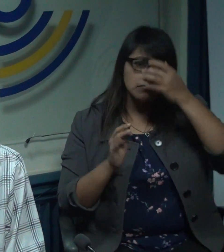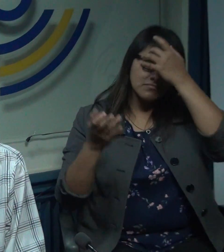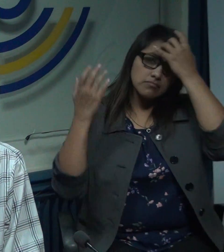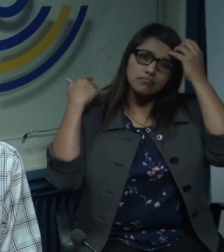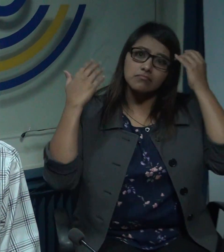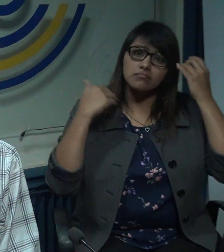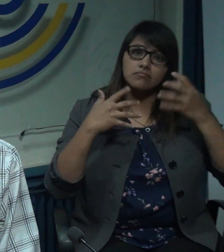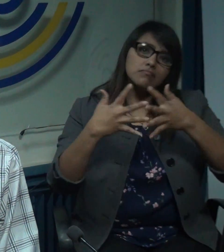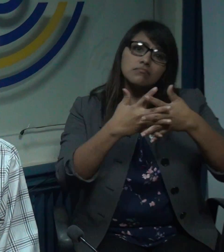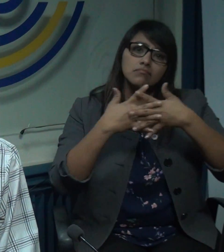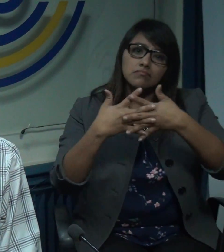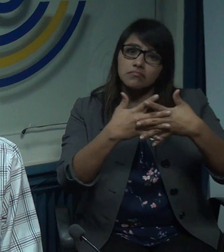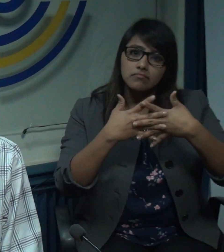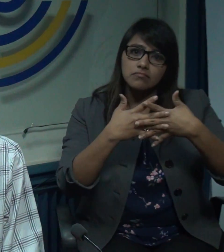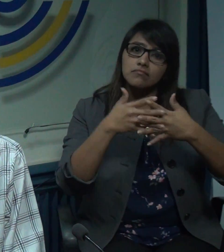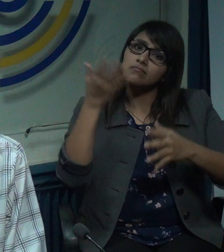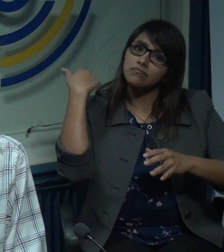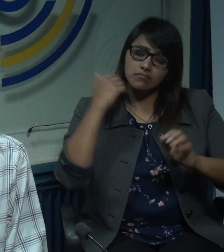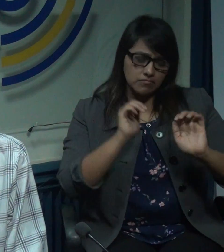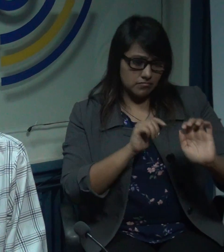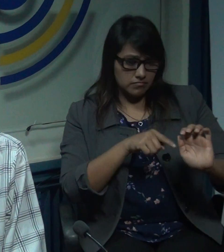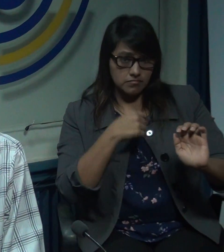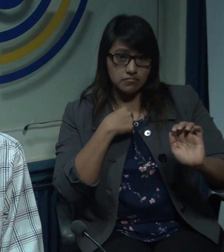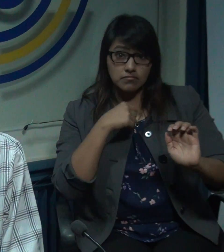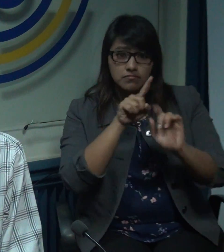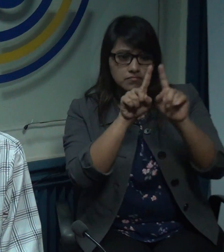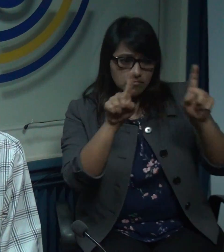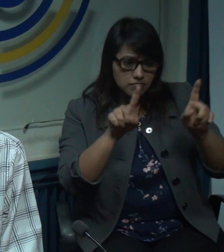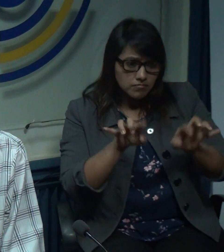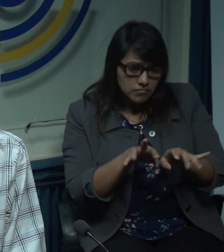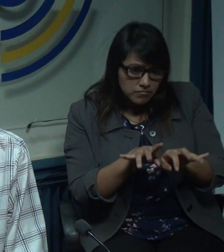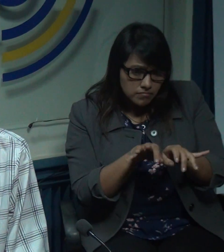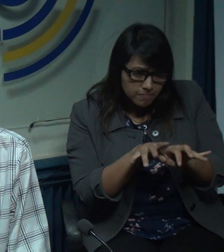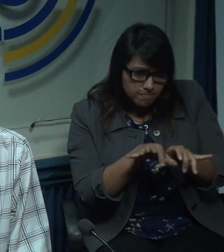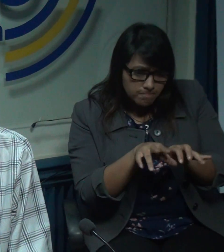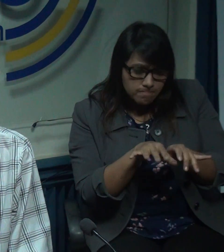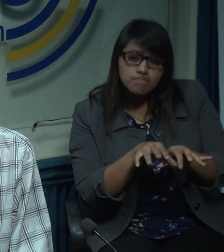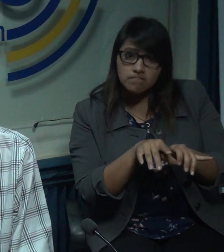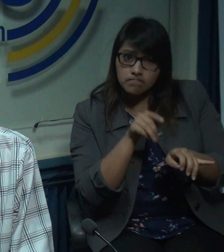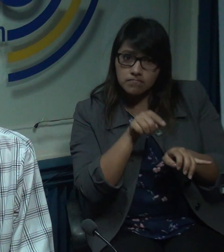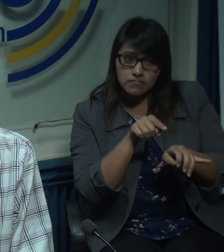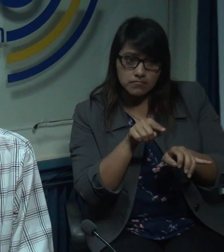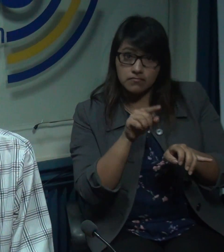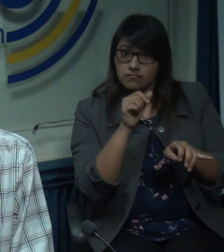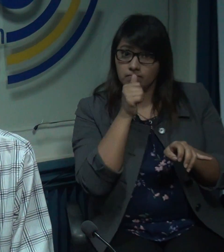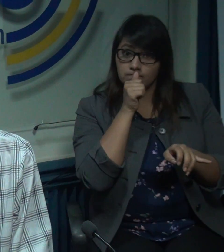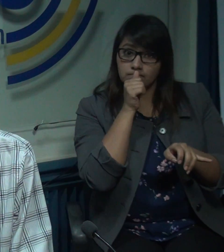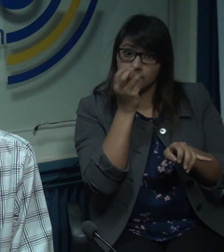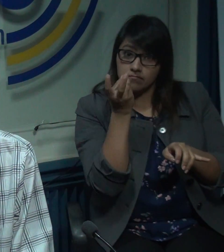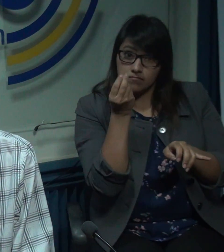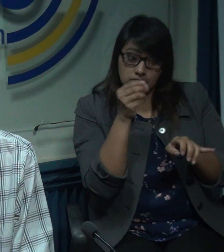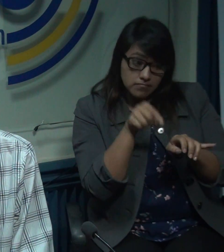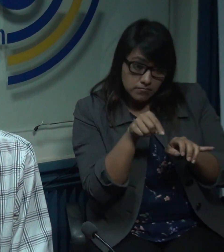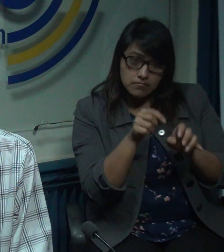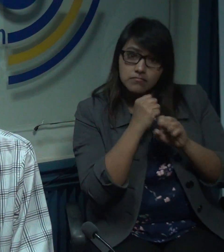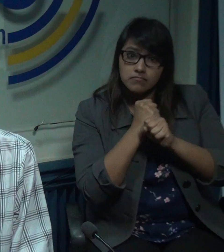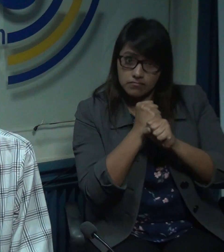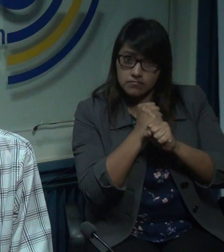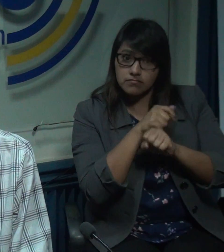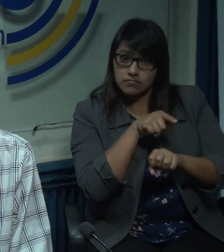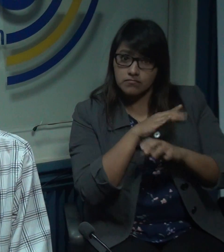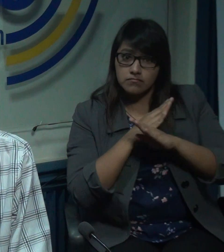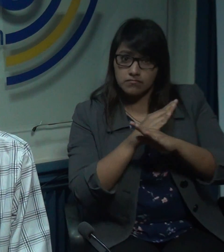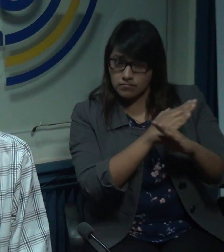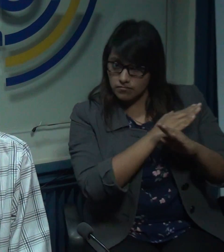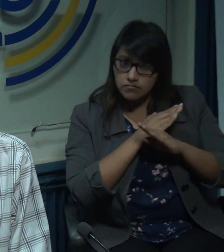caso en Estados Unidos de un niño que tomó una computadora y logró penetrar los códigos de seguridad del Pentágono. Ajá. Y para